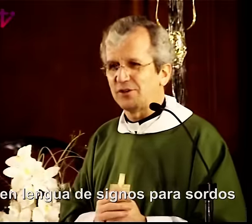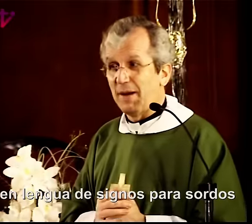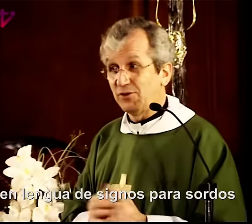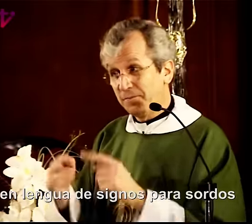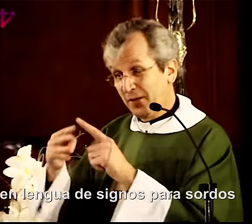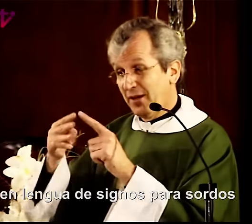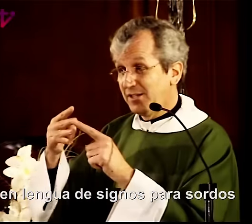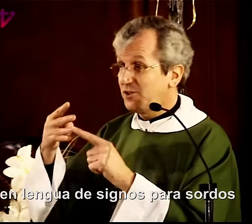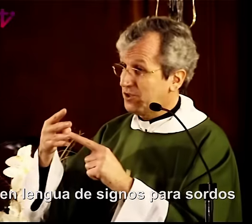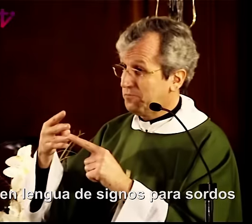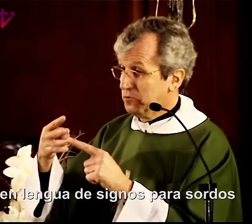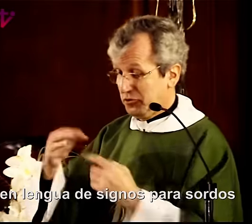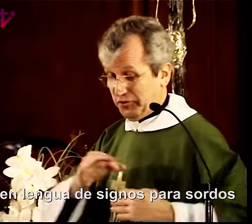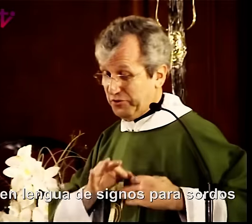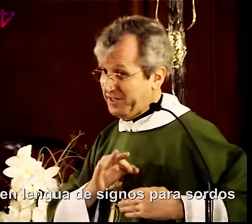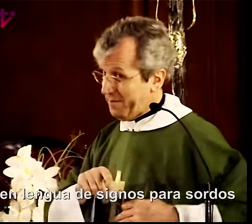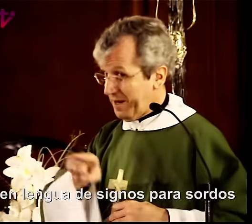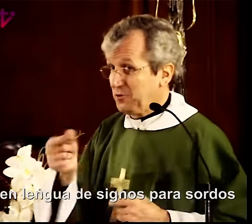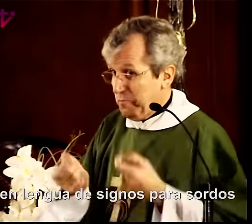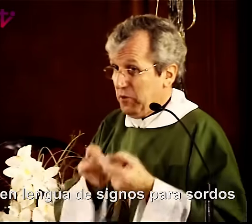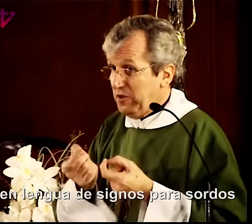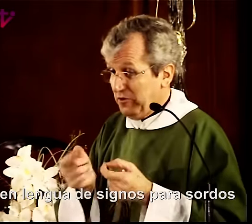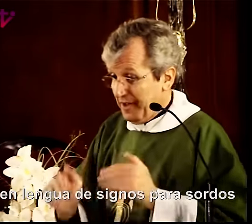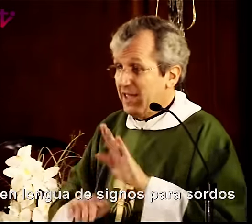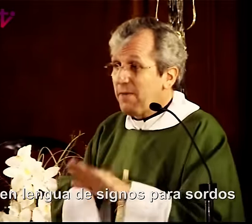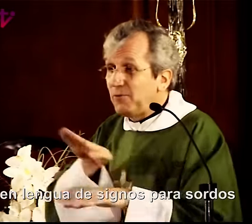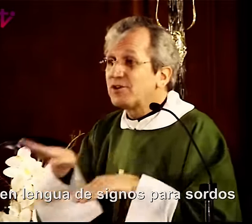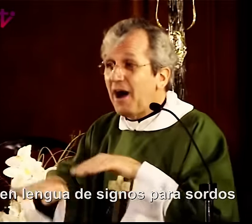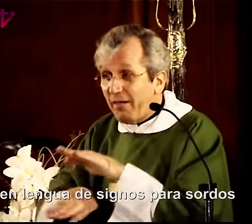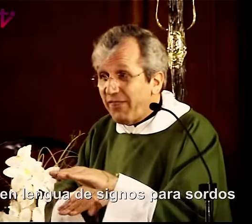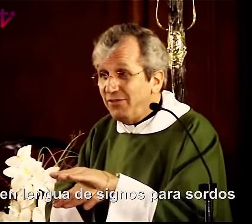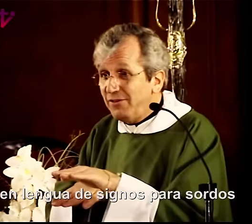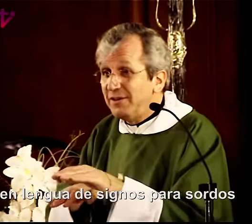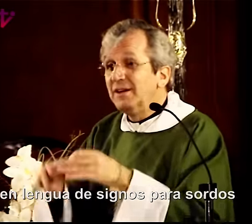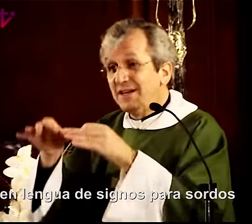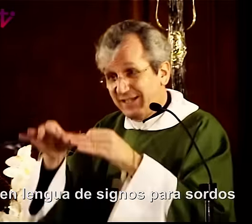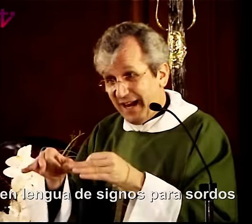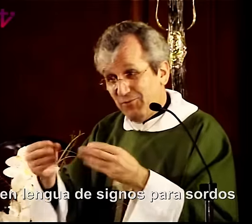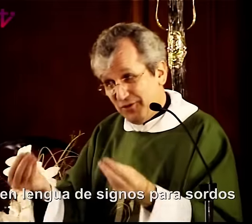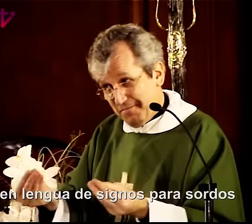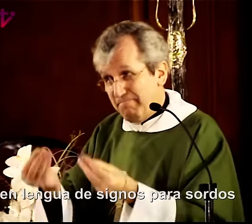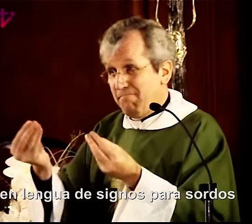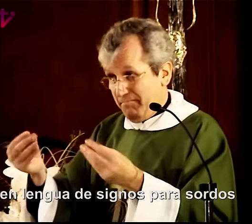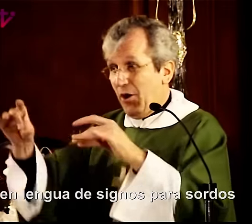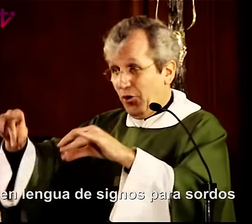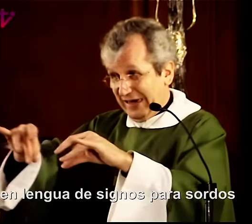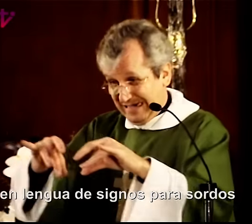hermanos. Si esos tres puntos nos examinamos un poquito y vamos avanzando, seremos mejor